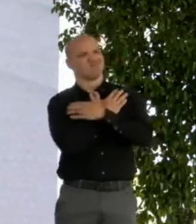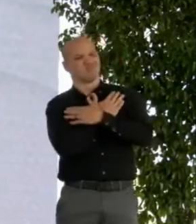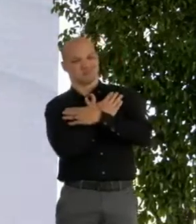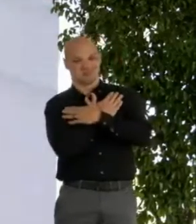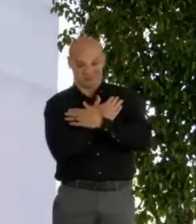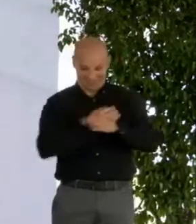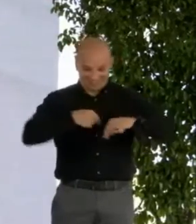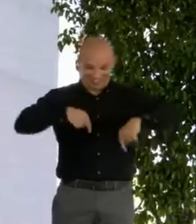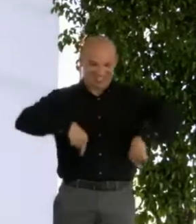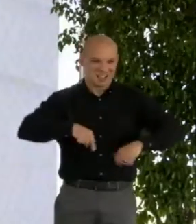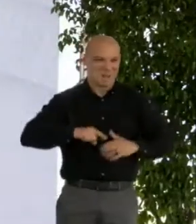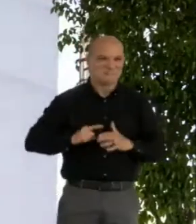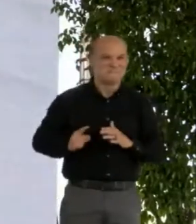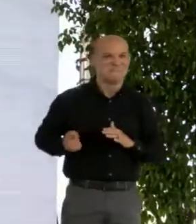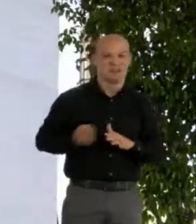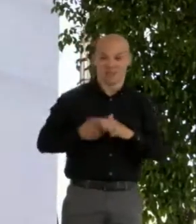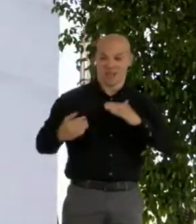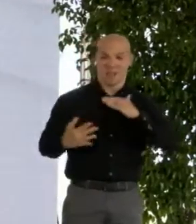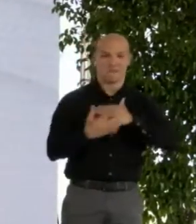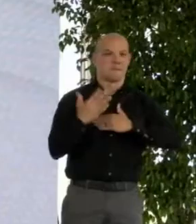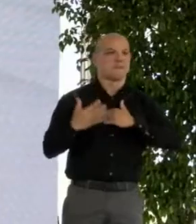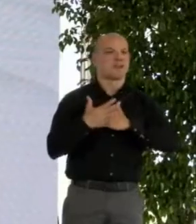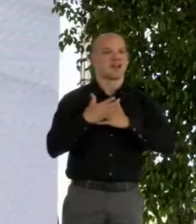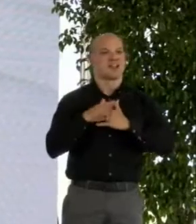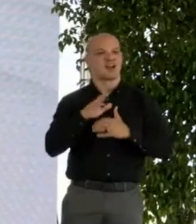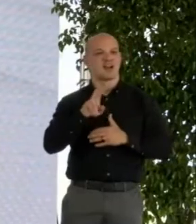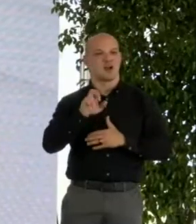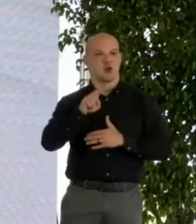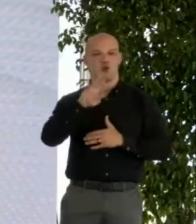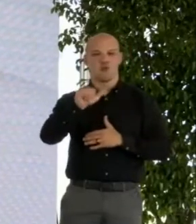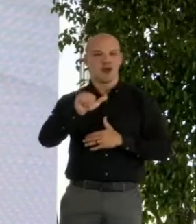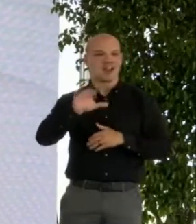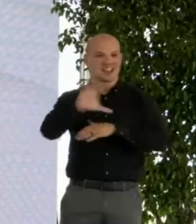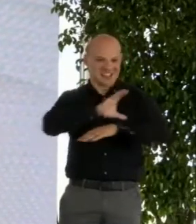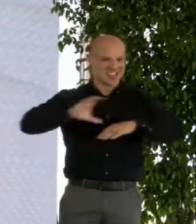la primera playa urbana del Caribe.